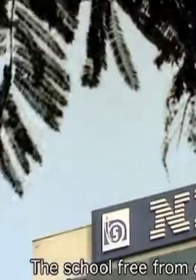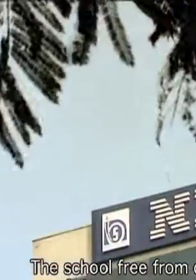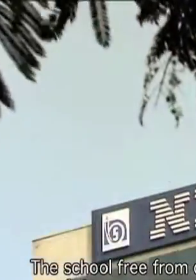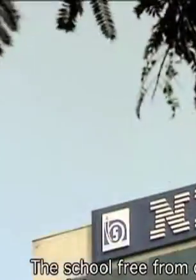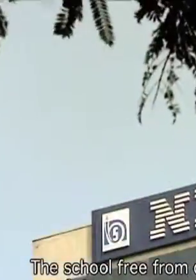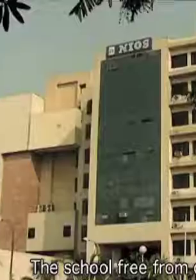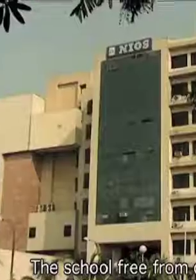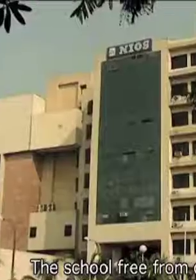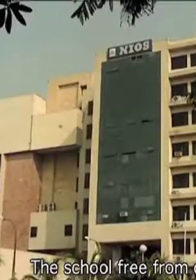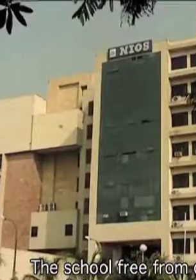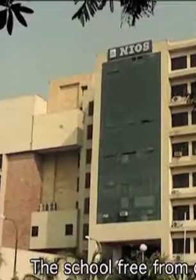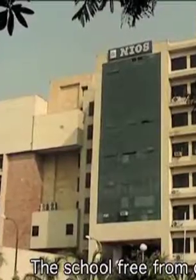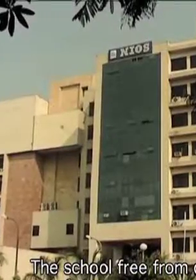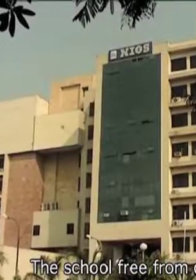विद्यालय जो मुक्त हो,